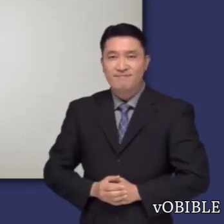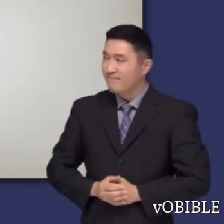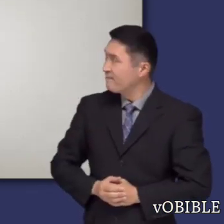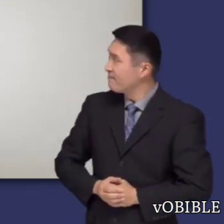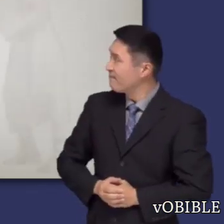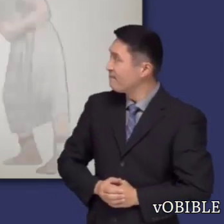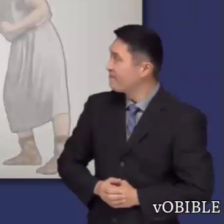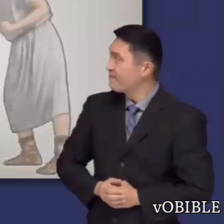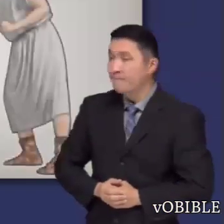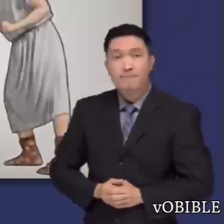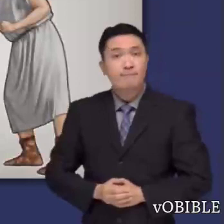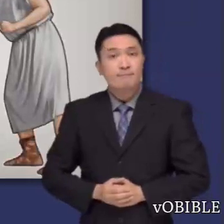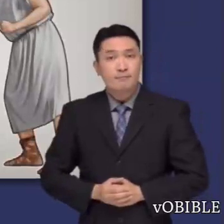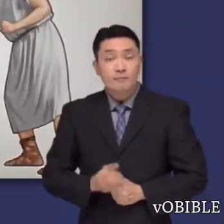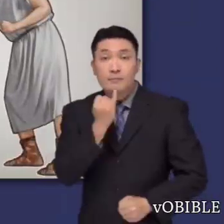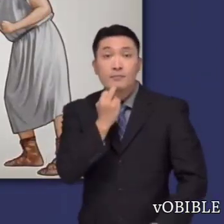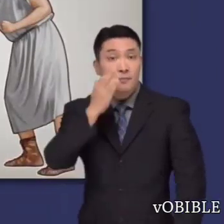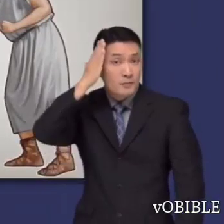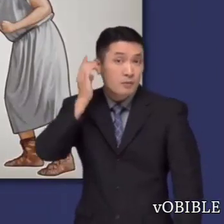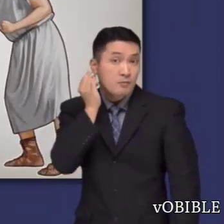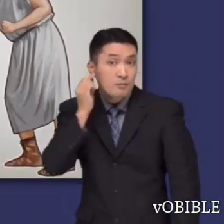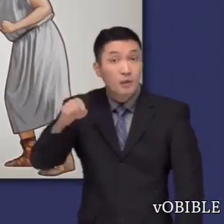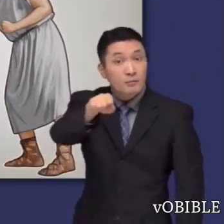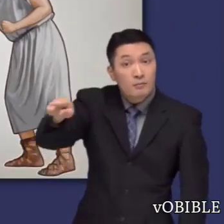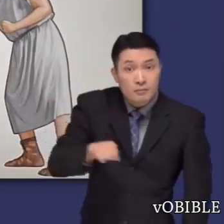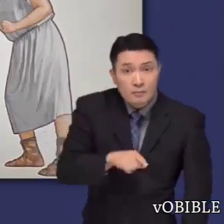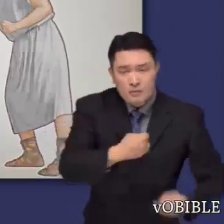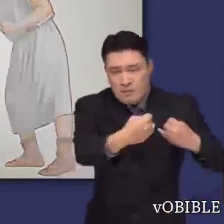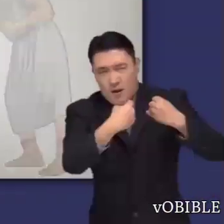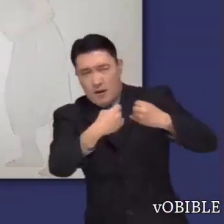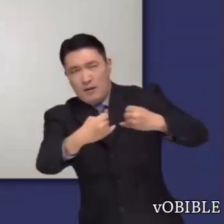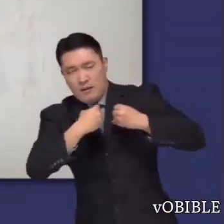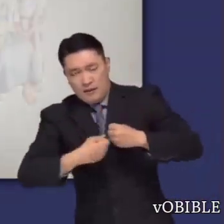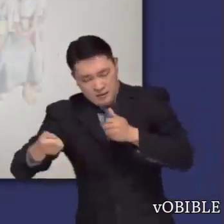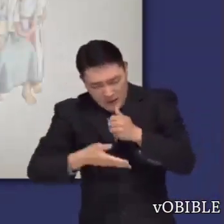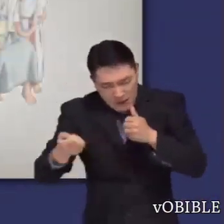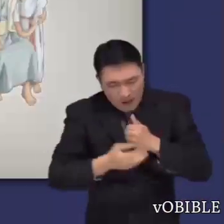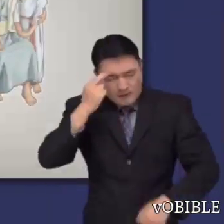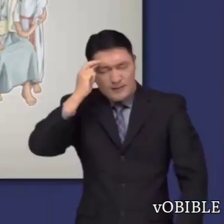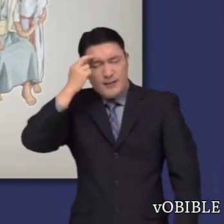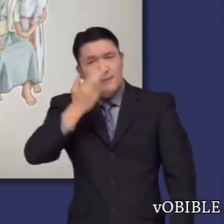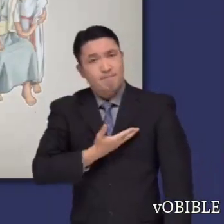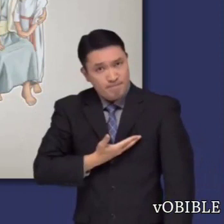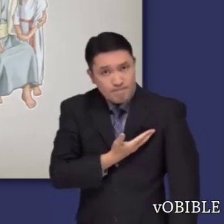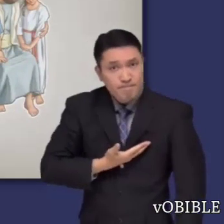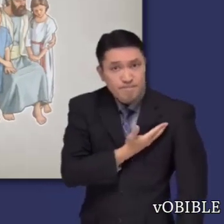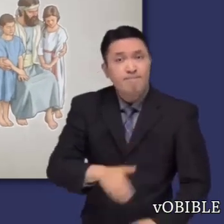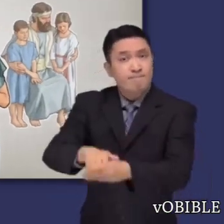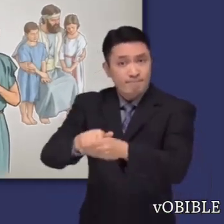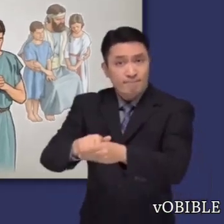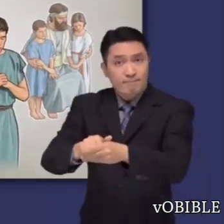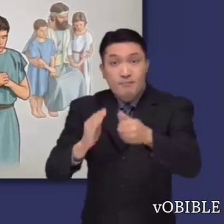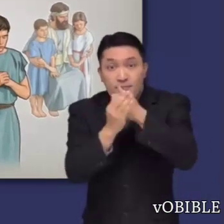第一章，保罗称赞弟兄们显出信心和忍耐。保罗向他们保证，基督